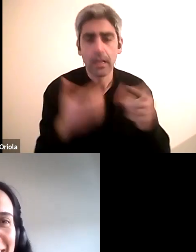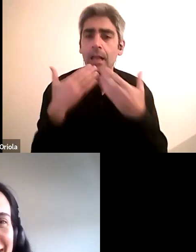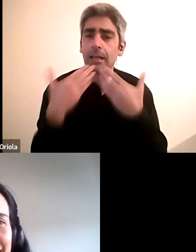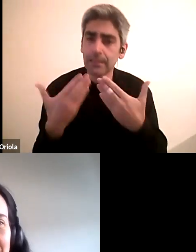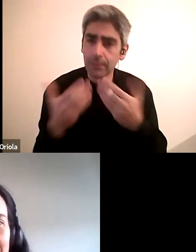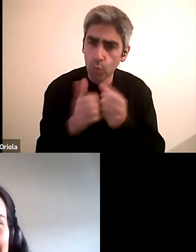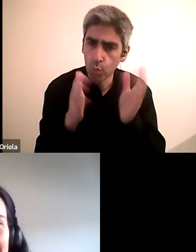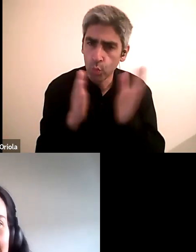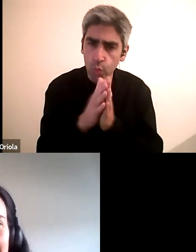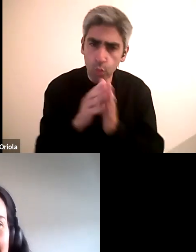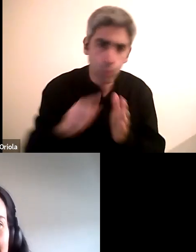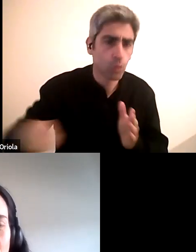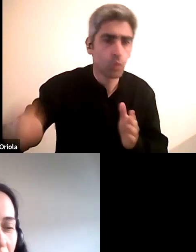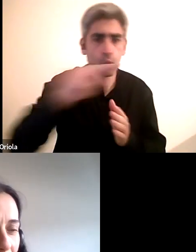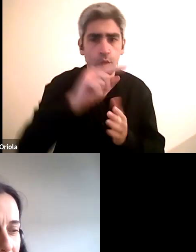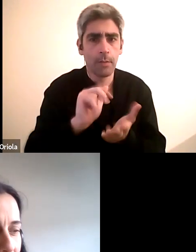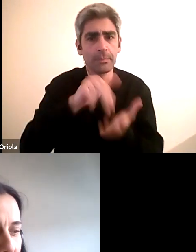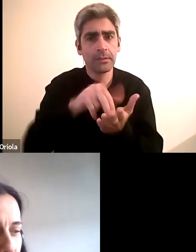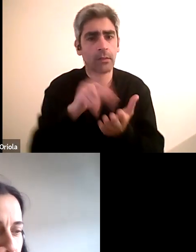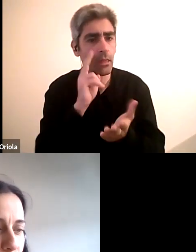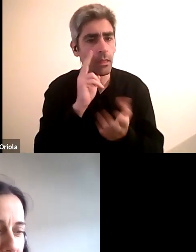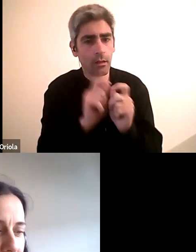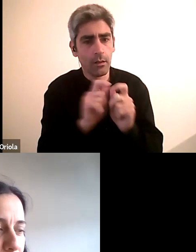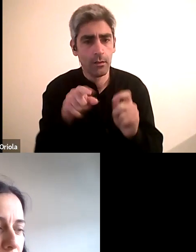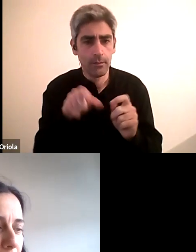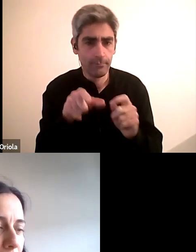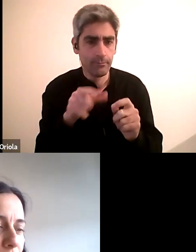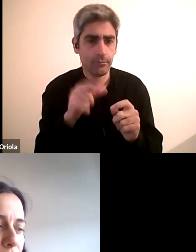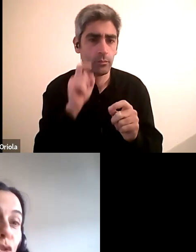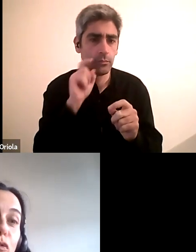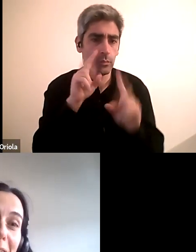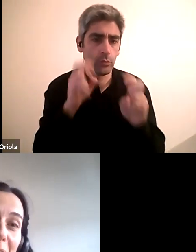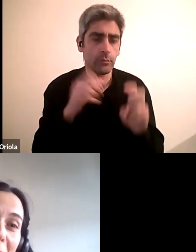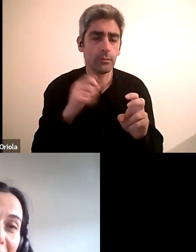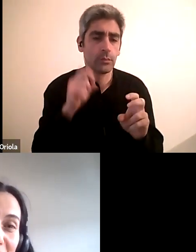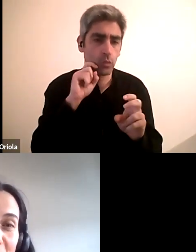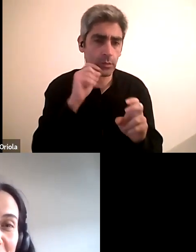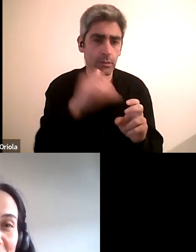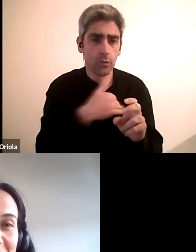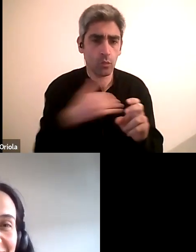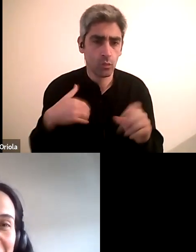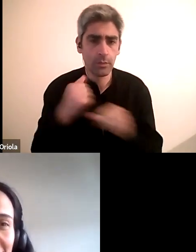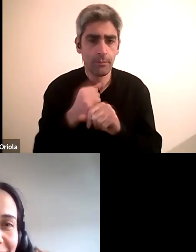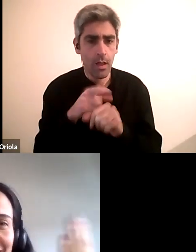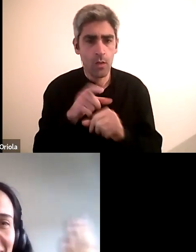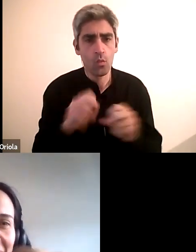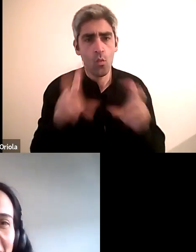a presença neste webinar sobre segurança e saúde no trabalho, um novo paradigma, estas novas